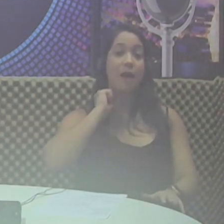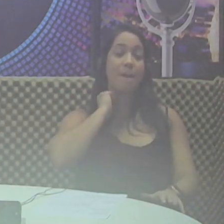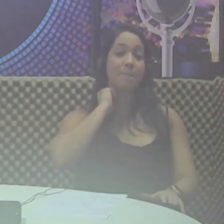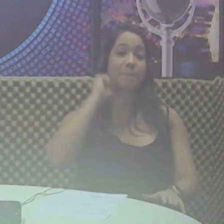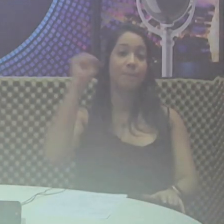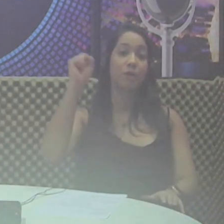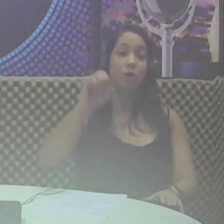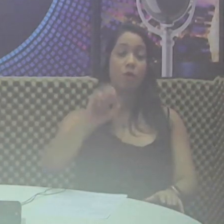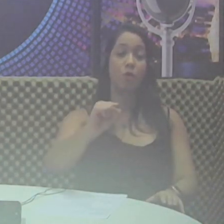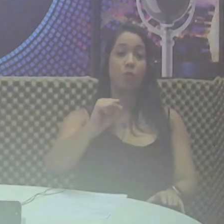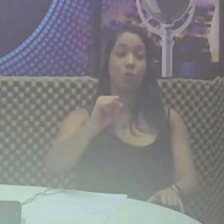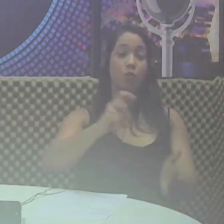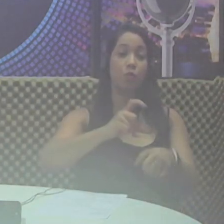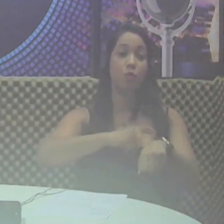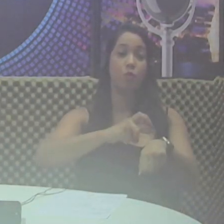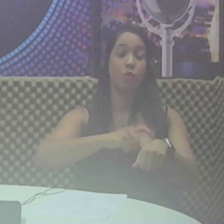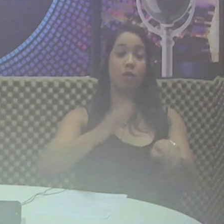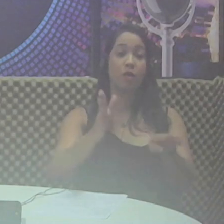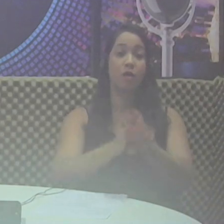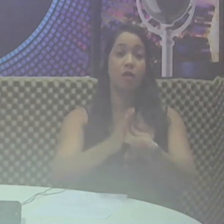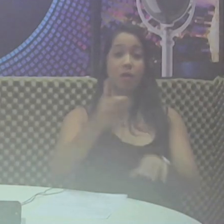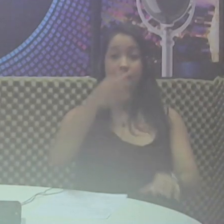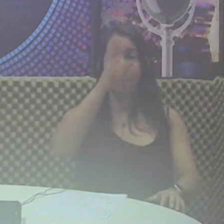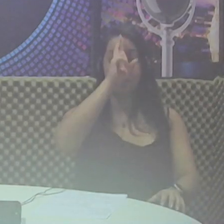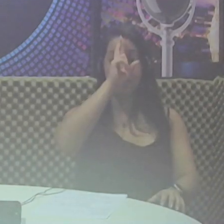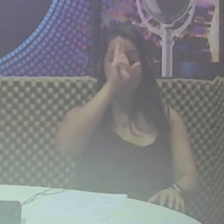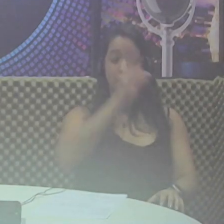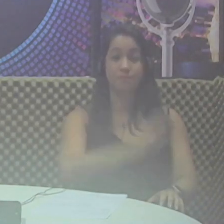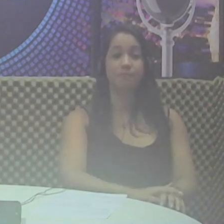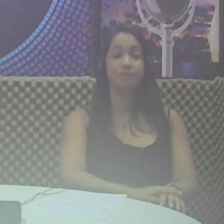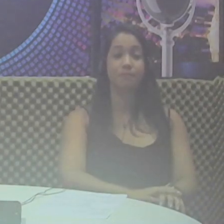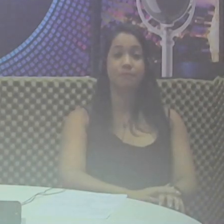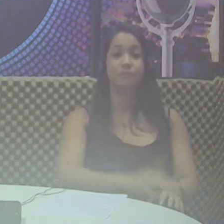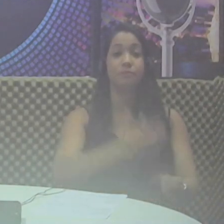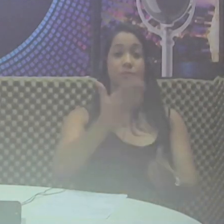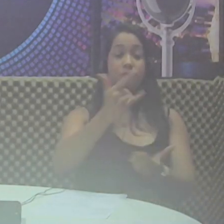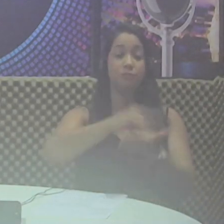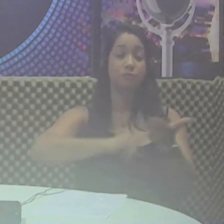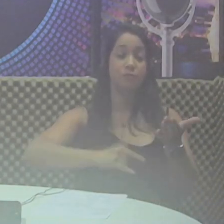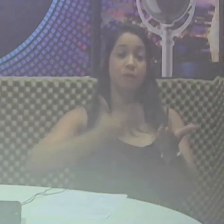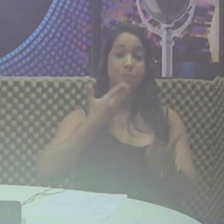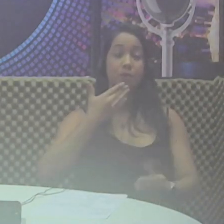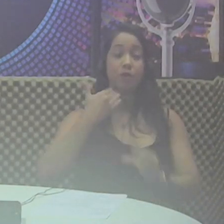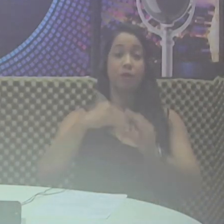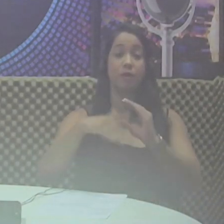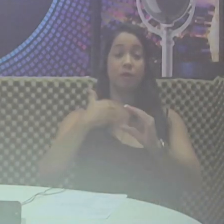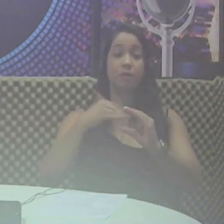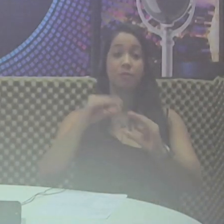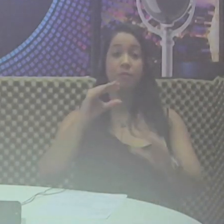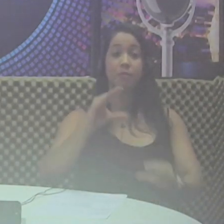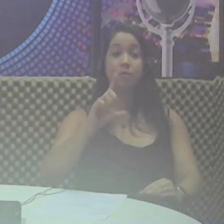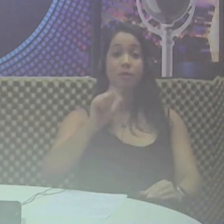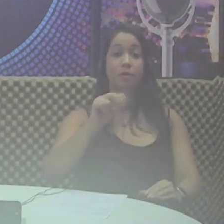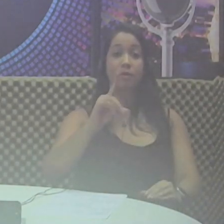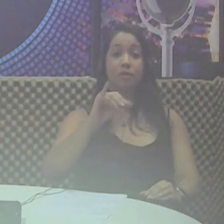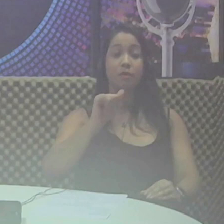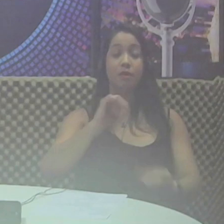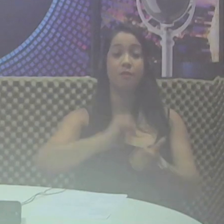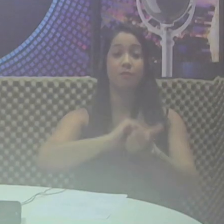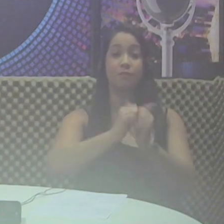das 8 horas às 12 horas. A ficha deve ser solicitada pelo e-mail